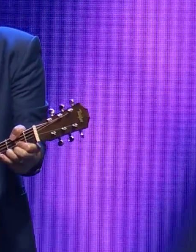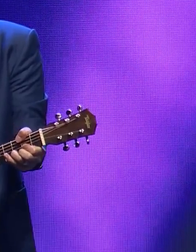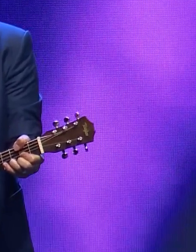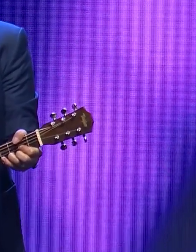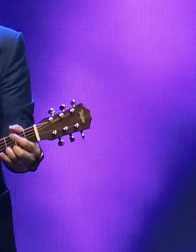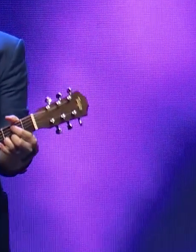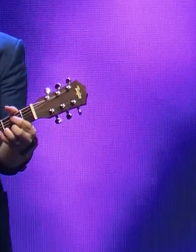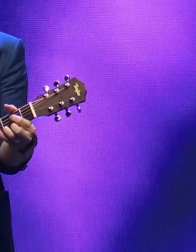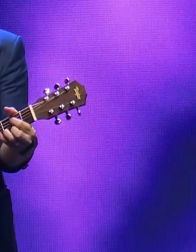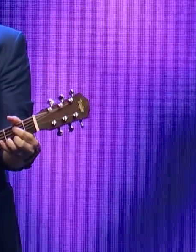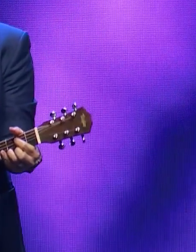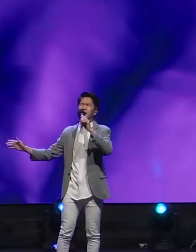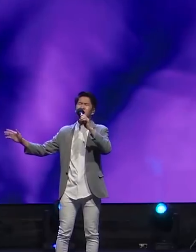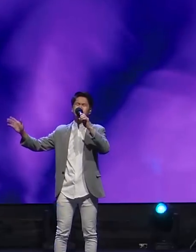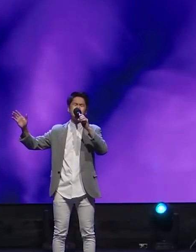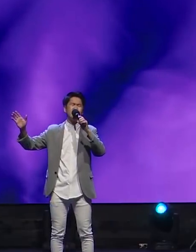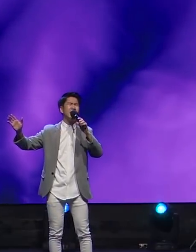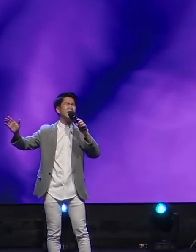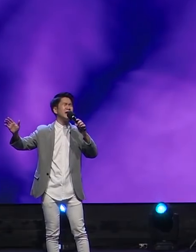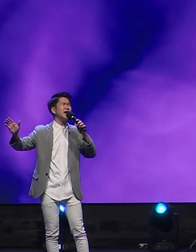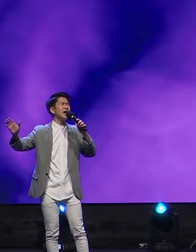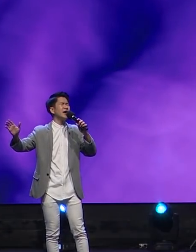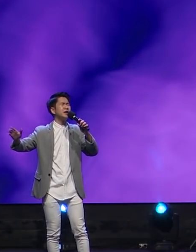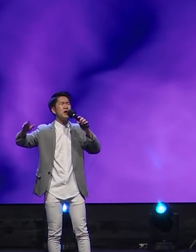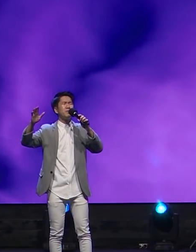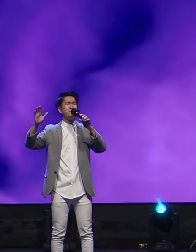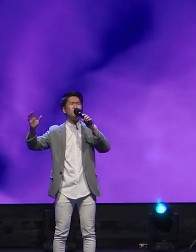mulia, Kau hadir di sini,